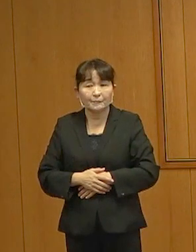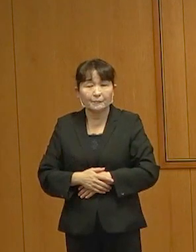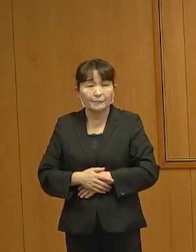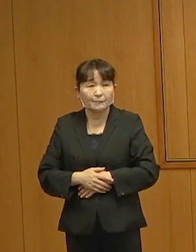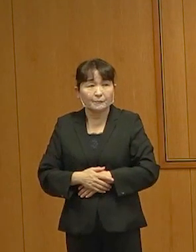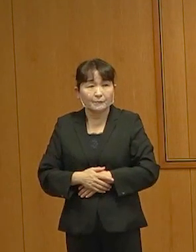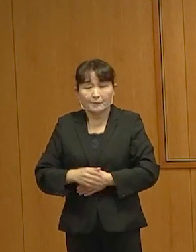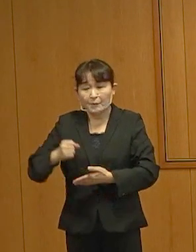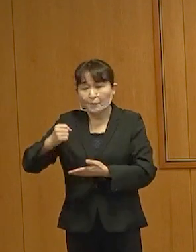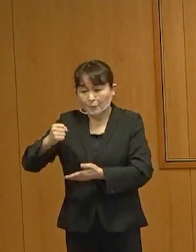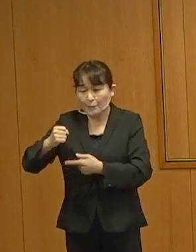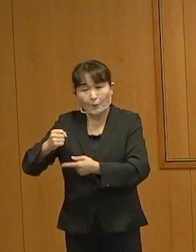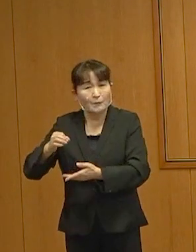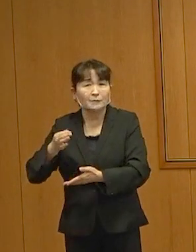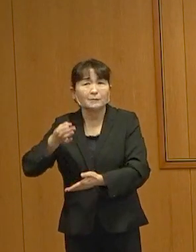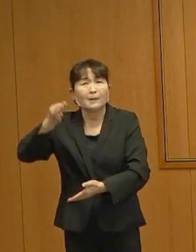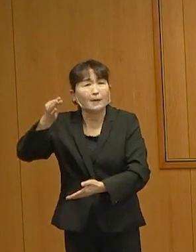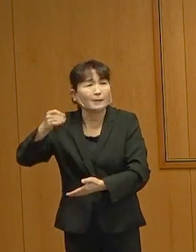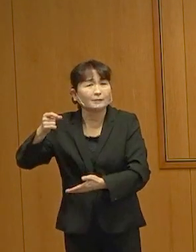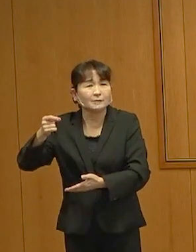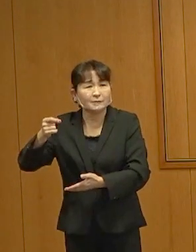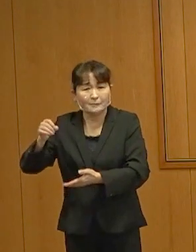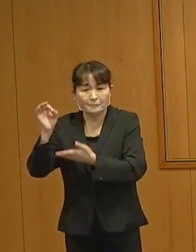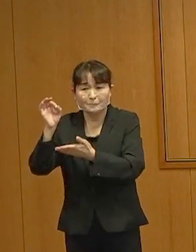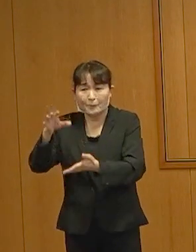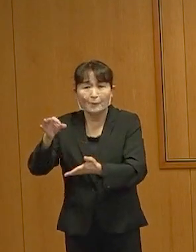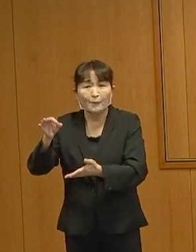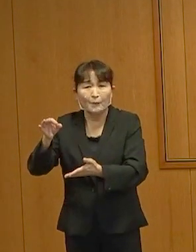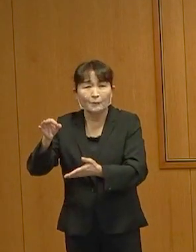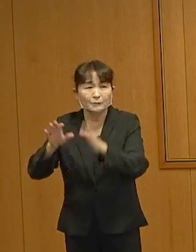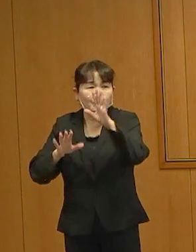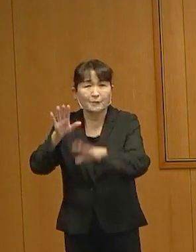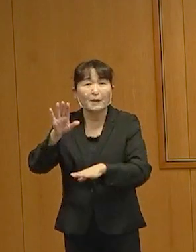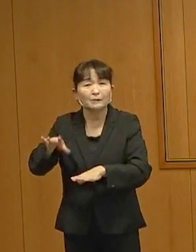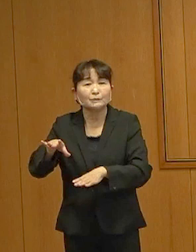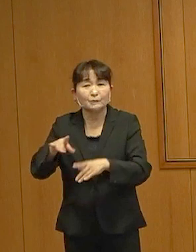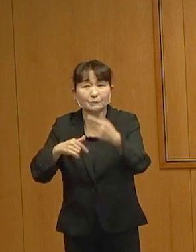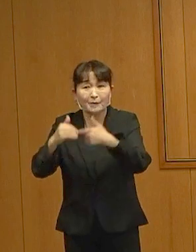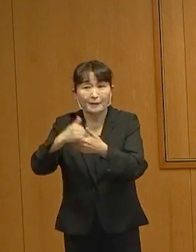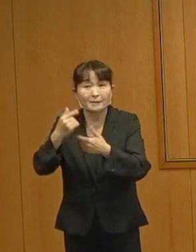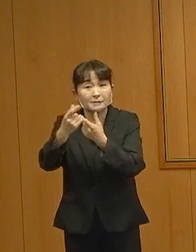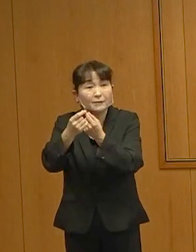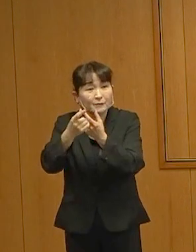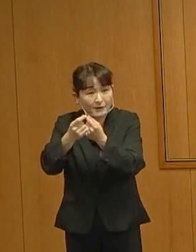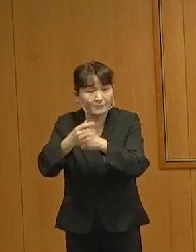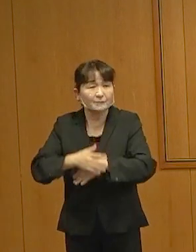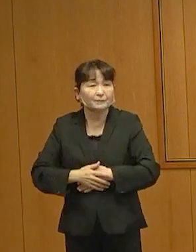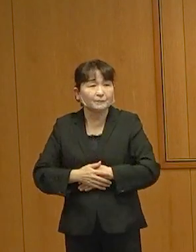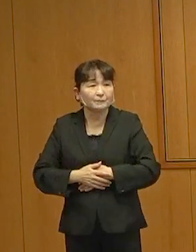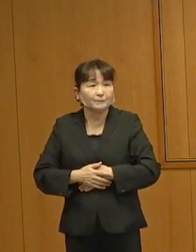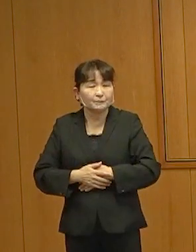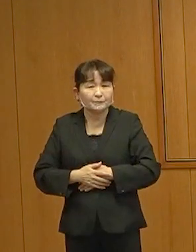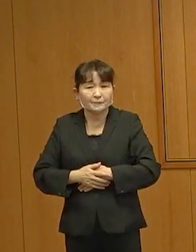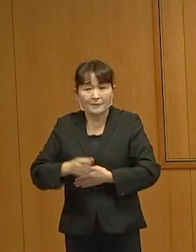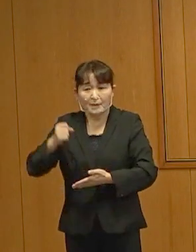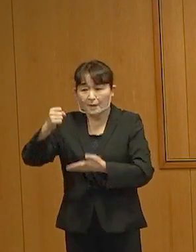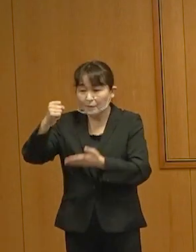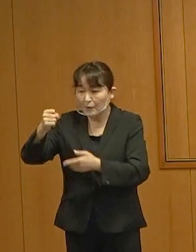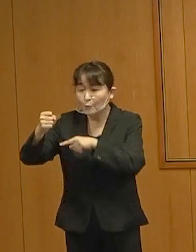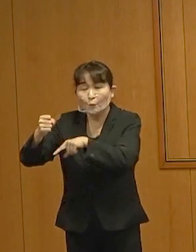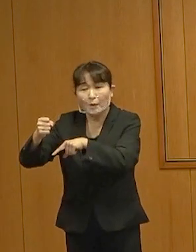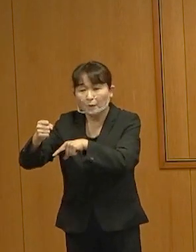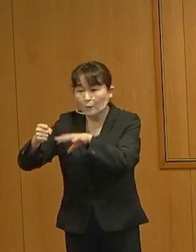かなり、まあ、多額の費用が、まあ、全てやった場合にはですねかかるということになるかと思うんですけども、まあ、財源の確保